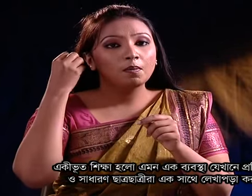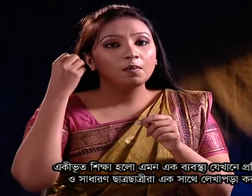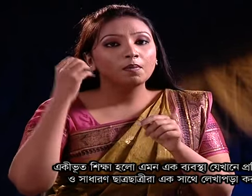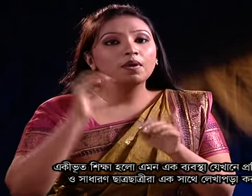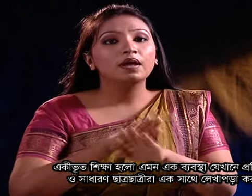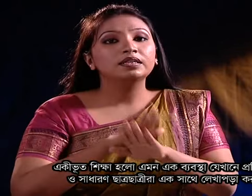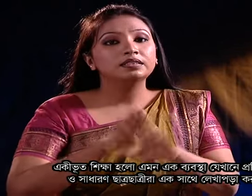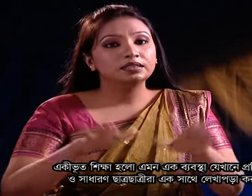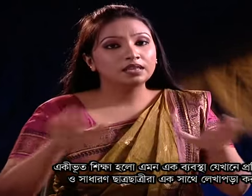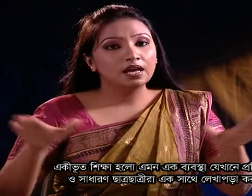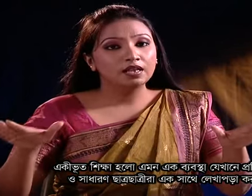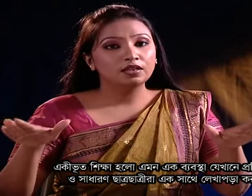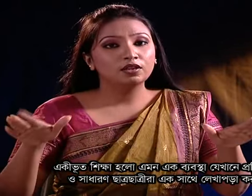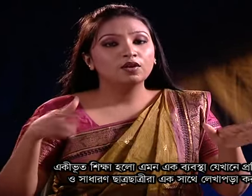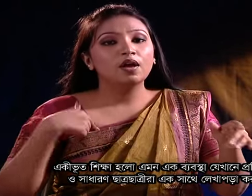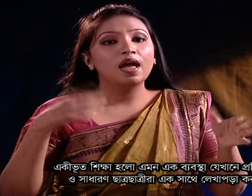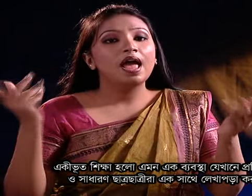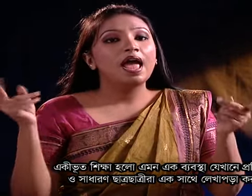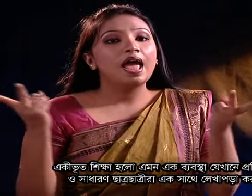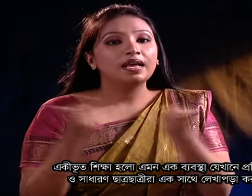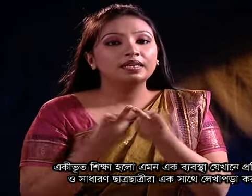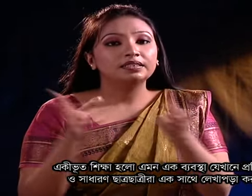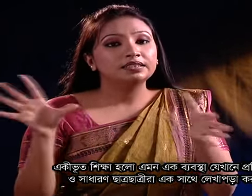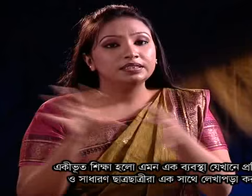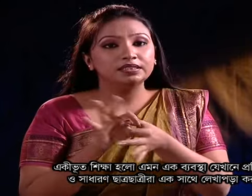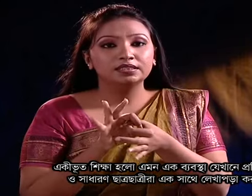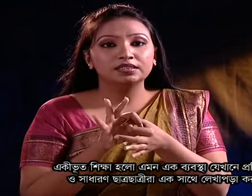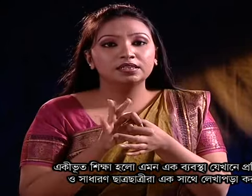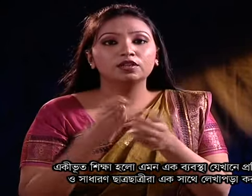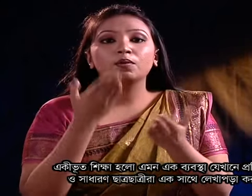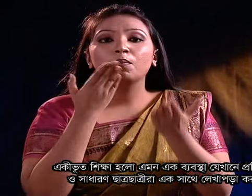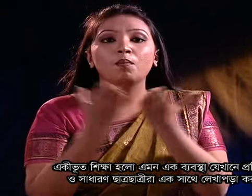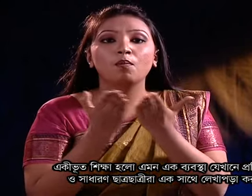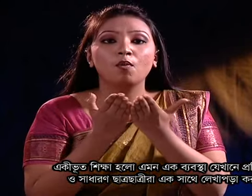ছাত্রছাত্রীরা একসাথে লেখাপড়া করবে।